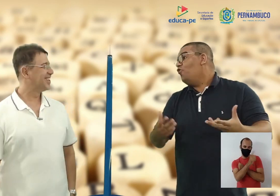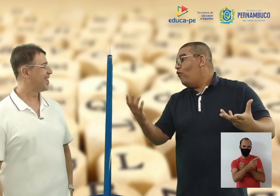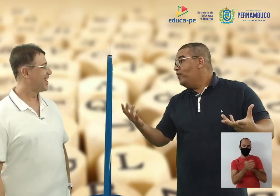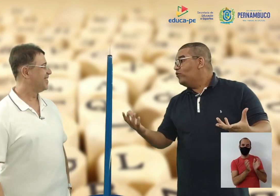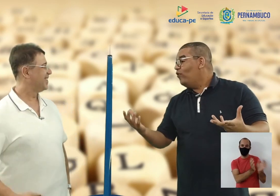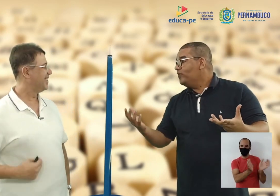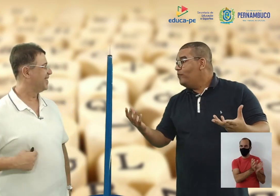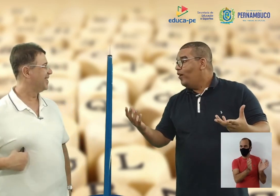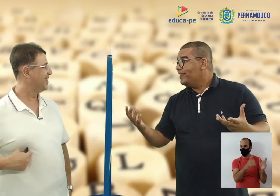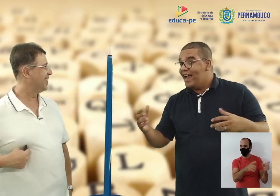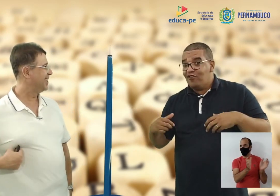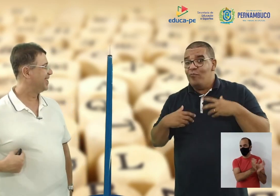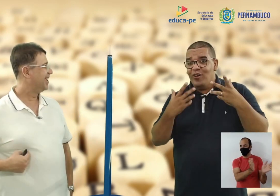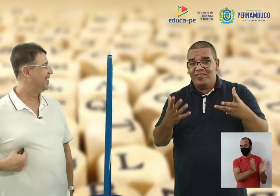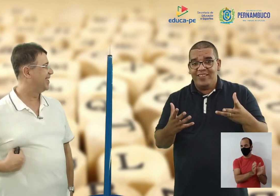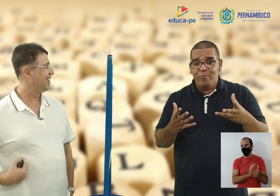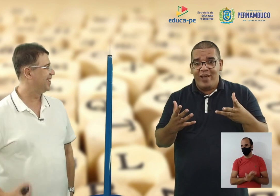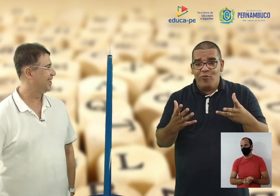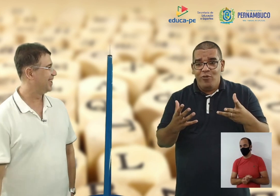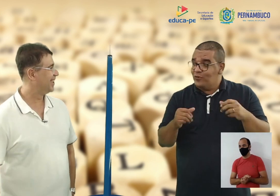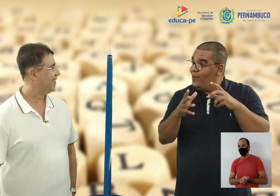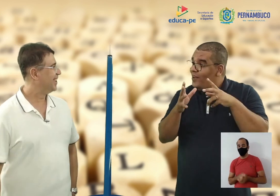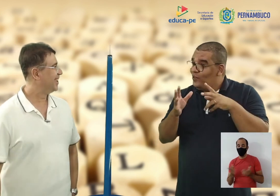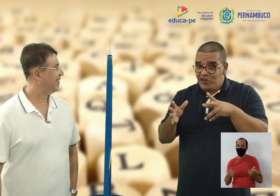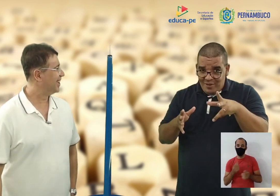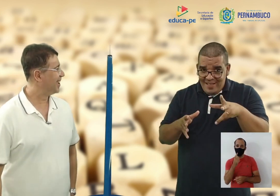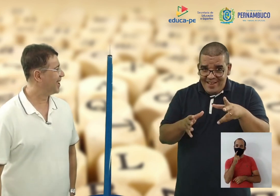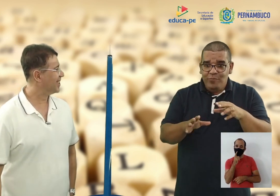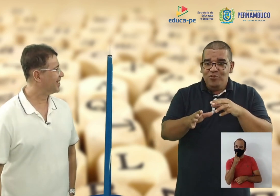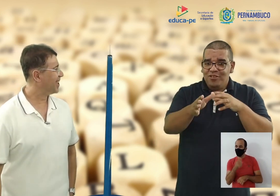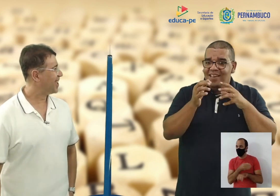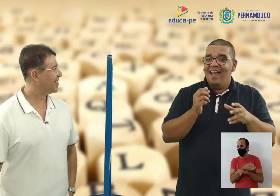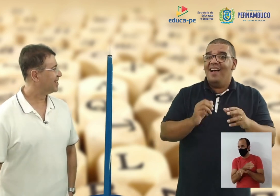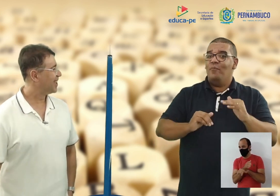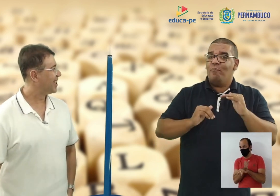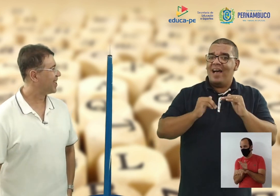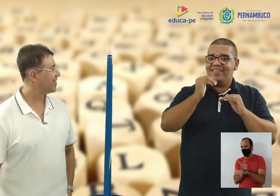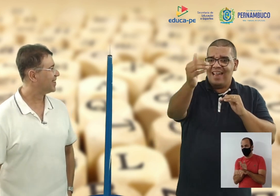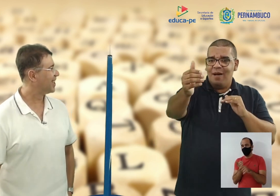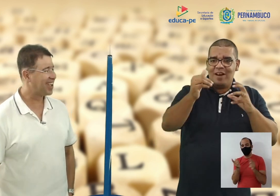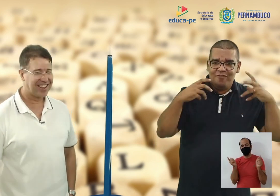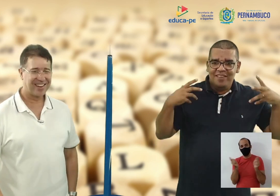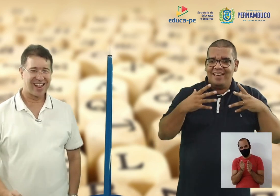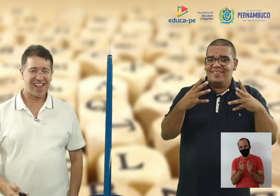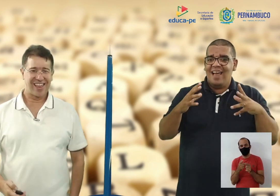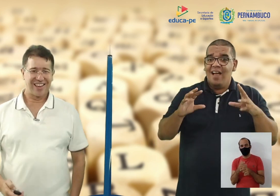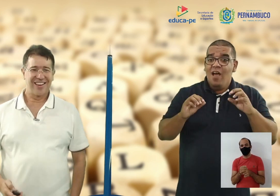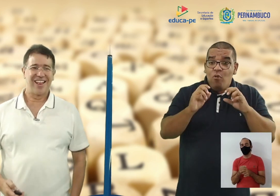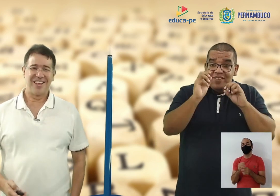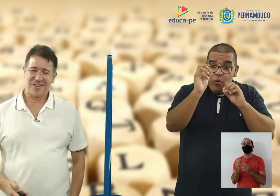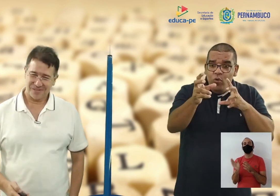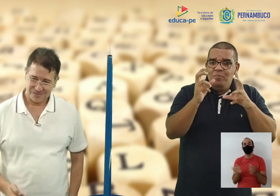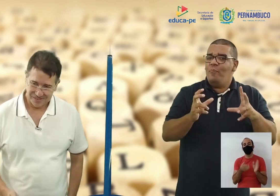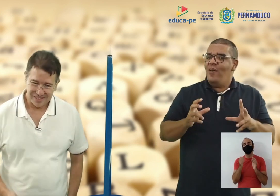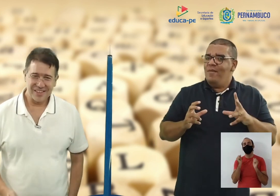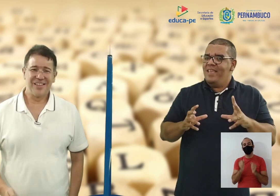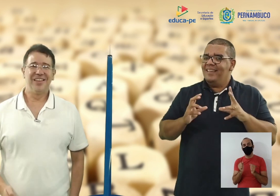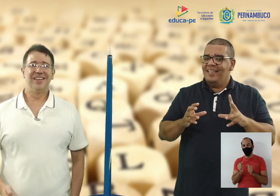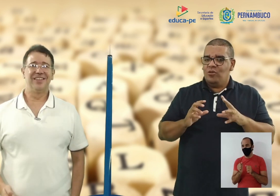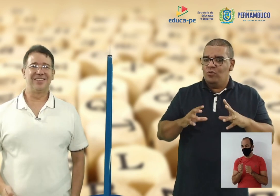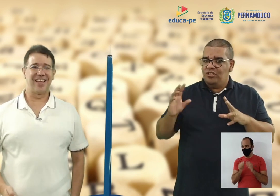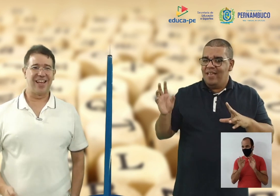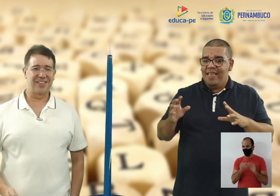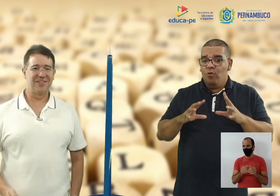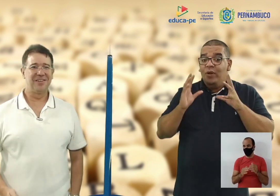Robson, nós como não somos imortais, como o nosso tempo é curto, nós poderíamos passar para finalizar, mostrar o último poeminha